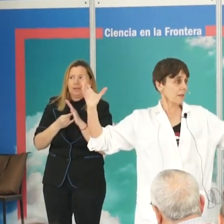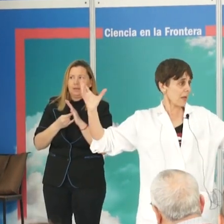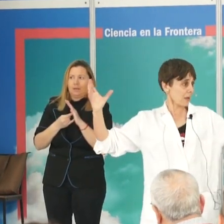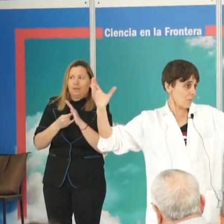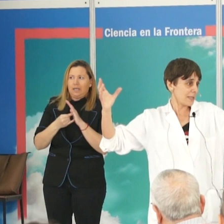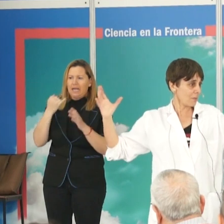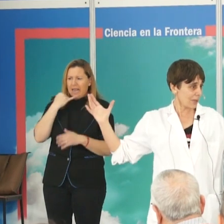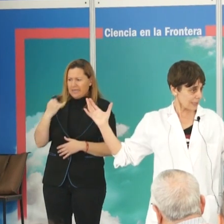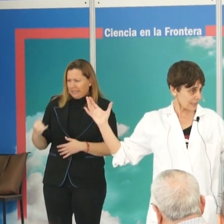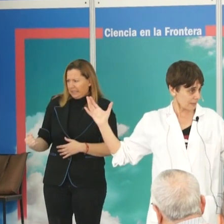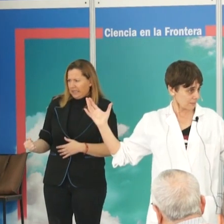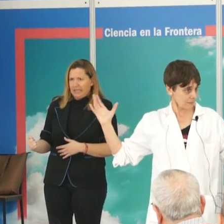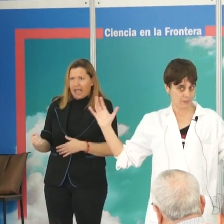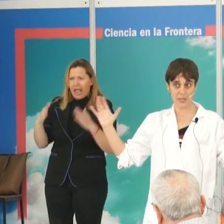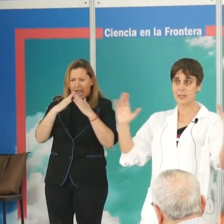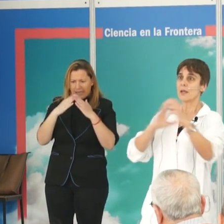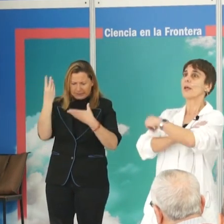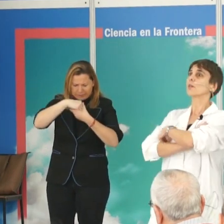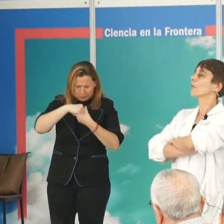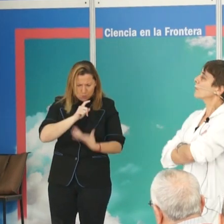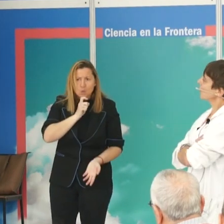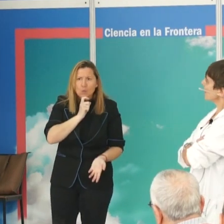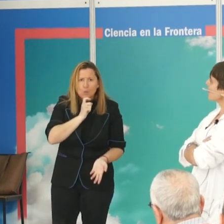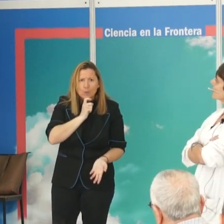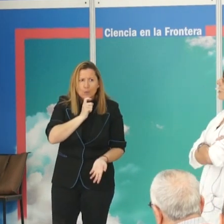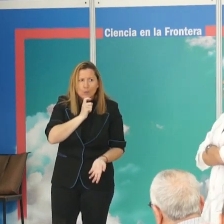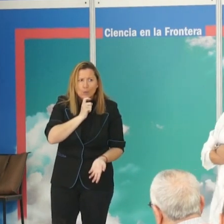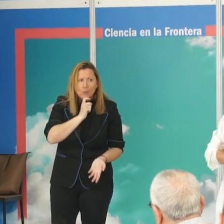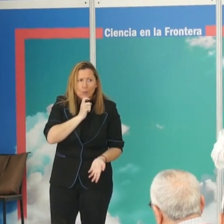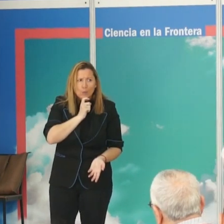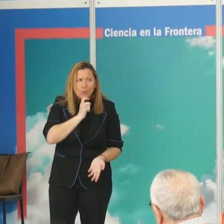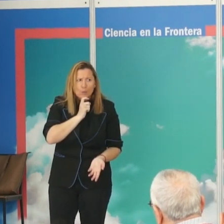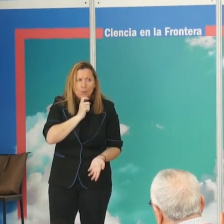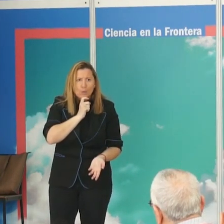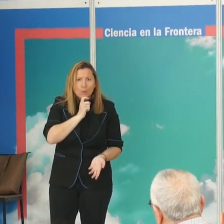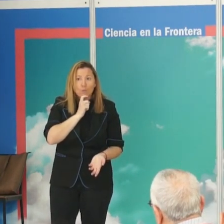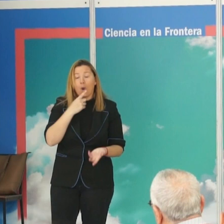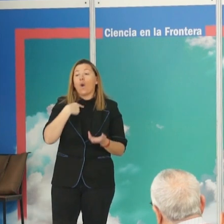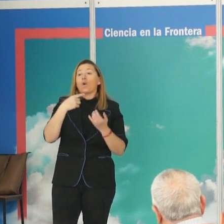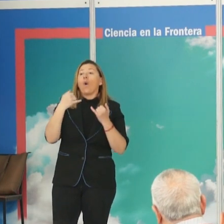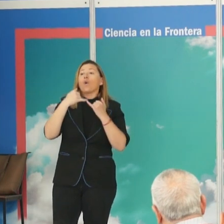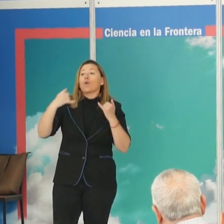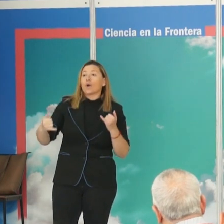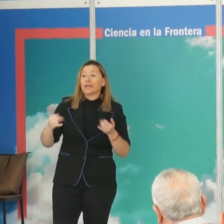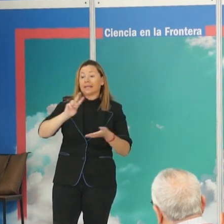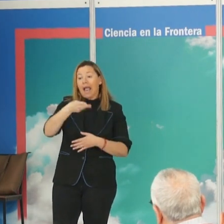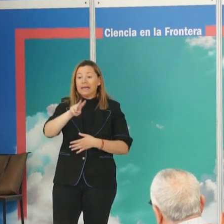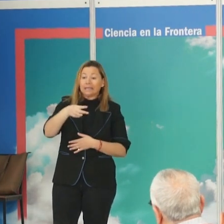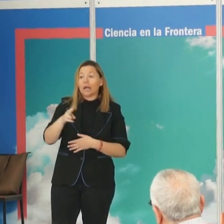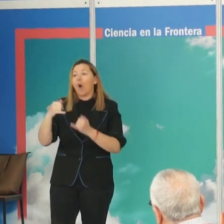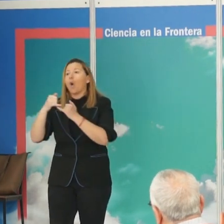viene la electricidad? ¿Cómo la llevo a la casa? ¿Vale? Entonces podía llevarse con corriente alterna o con corriente